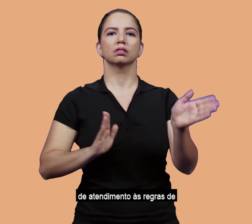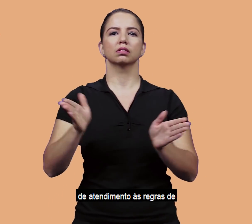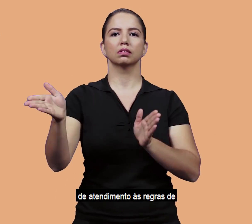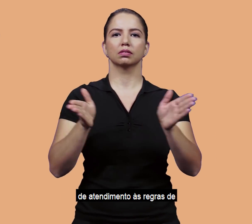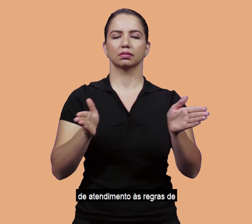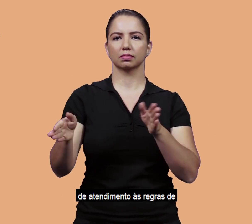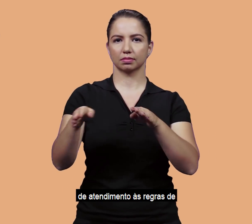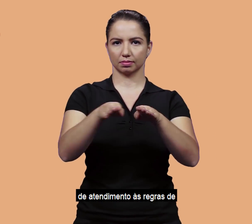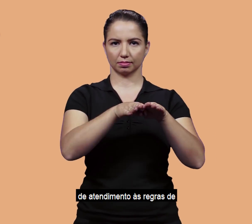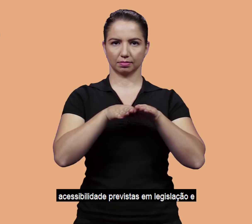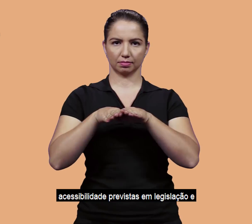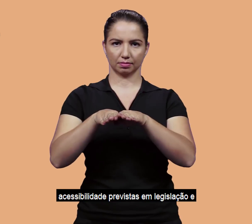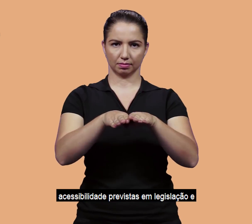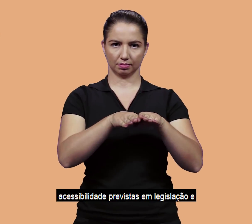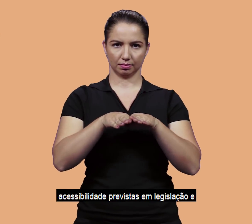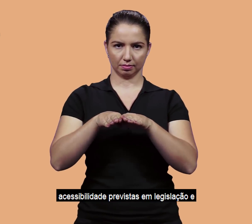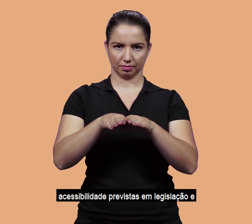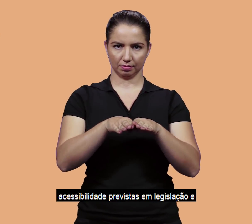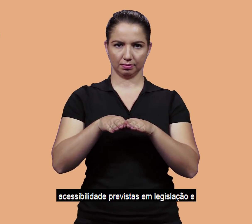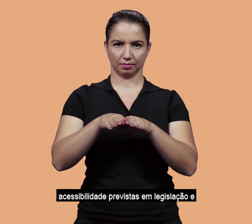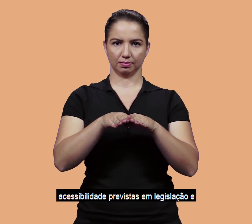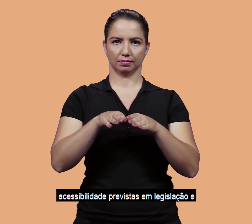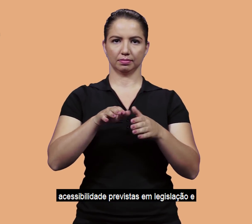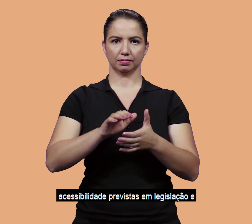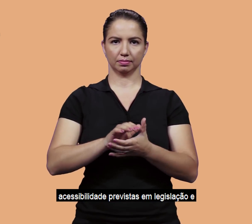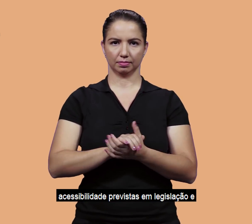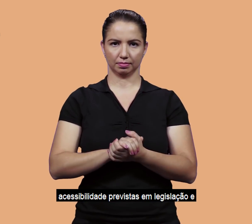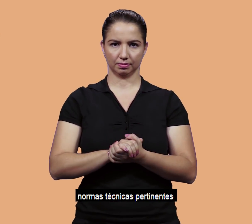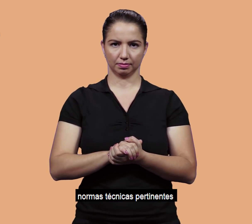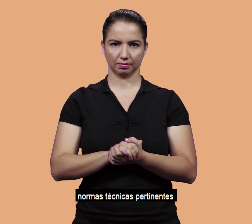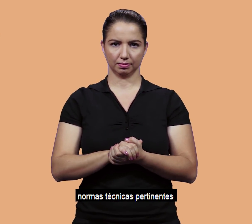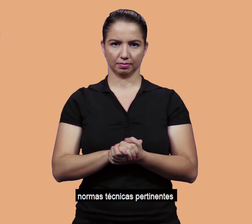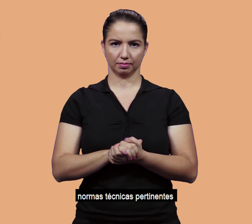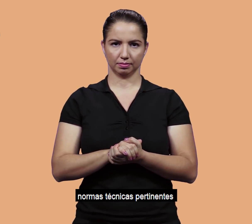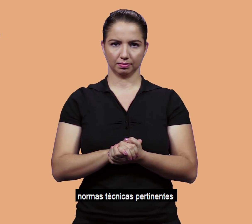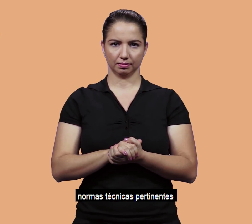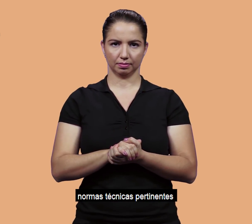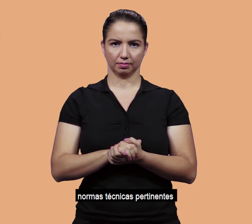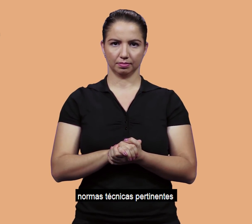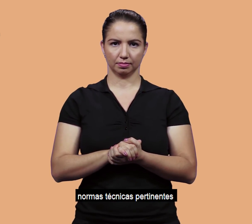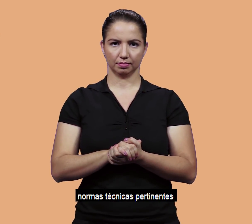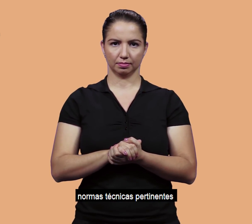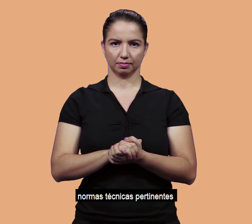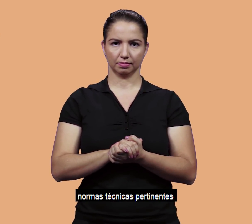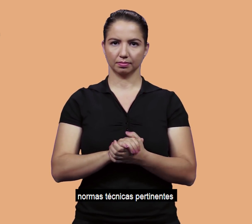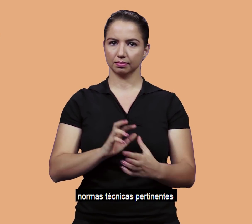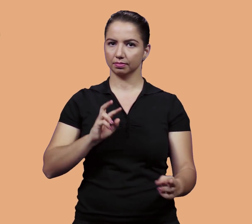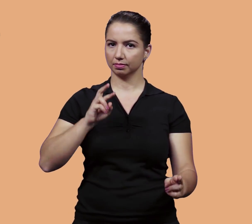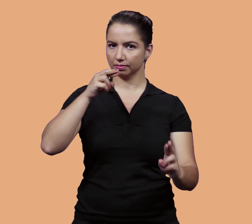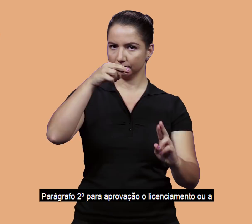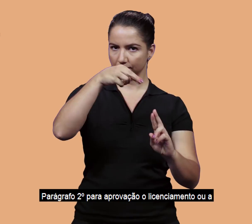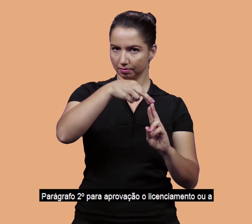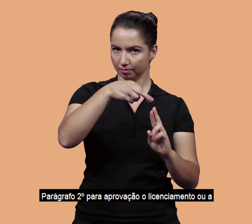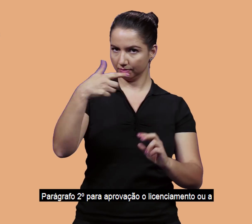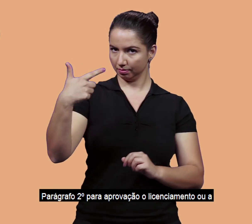de acessibilidade previstas em legislação e normas técnicas pertinentes parágrafo 2º